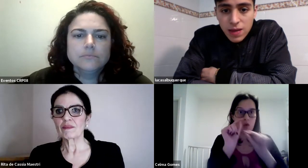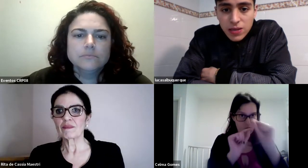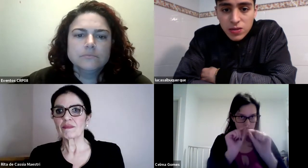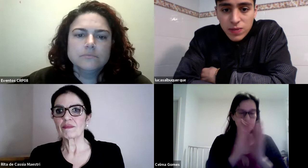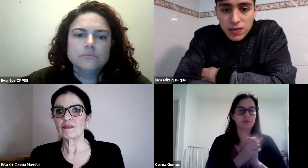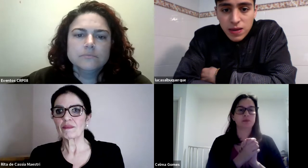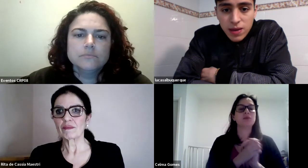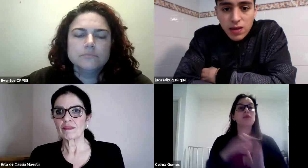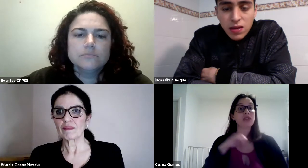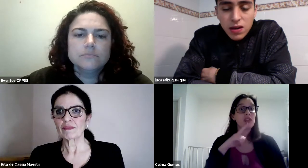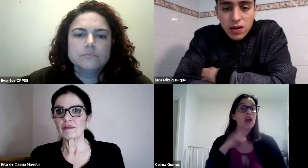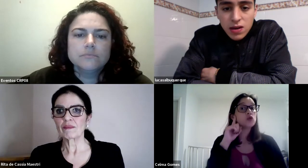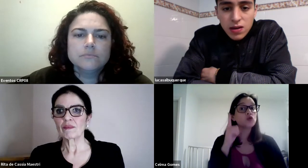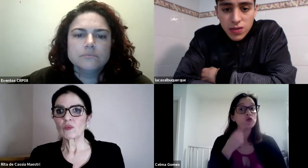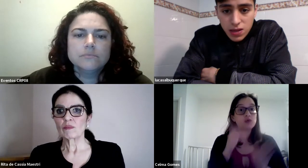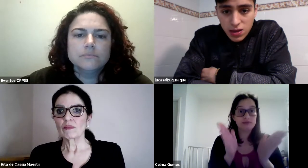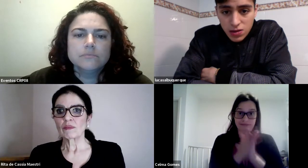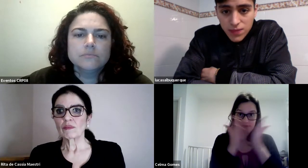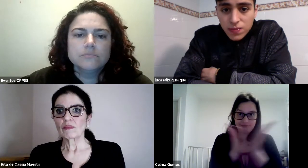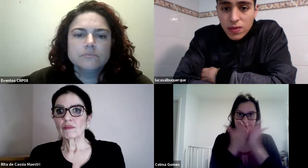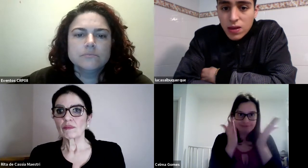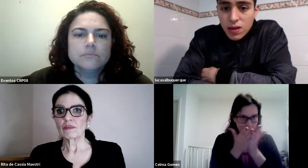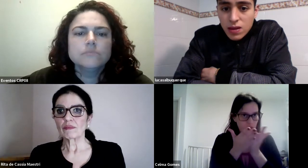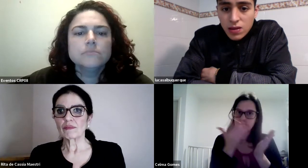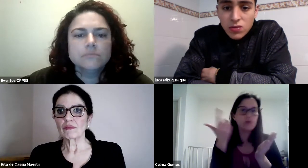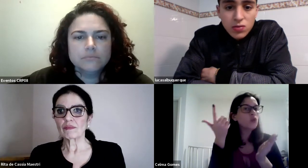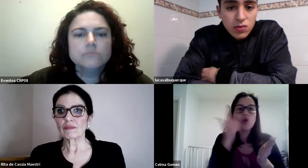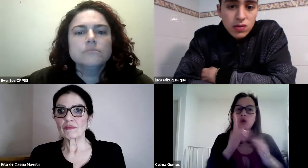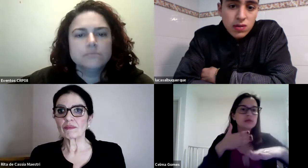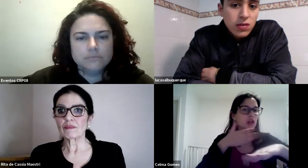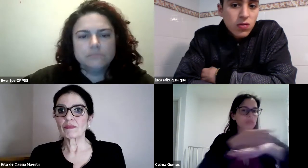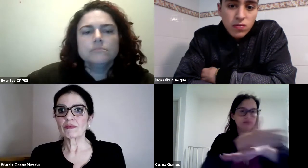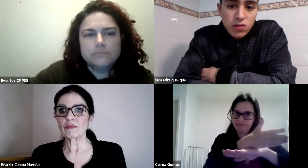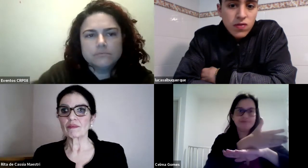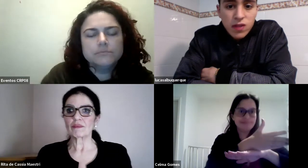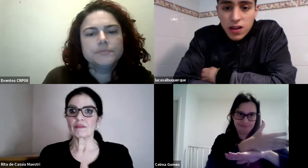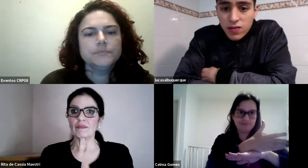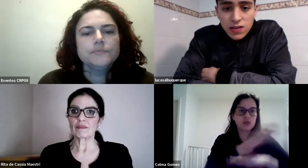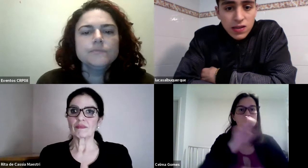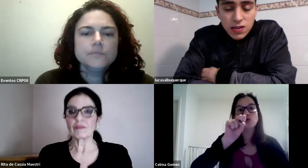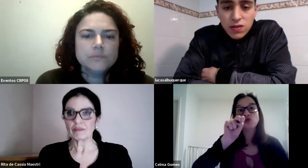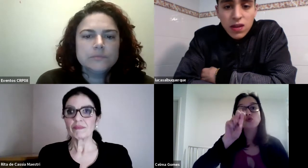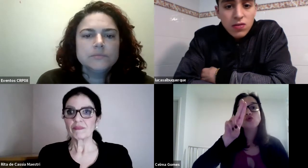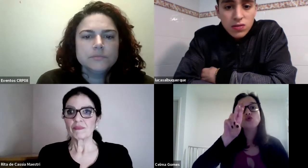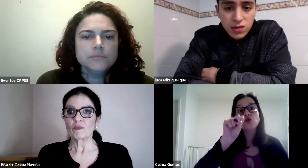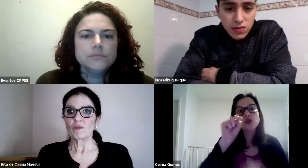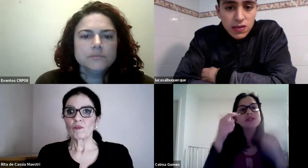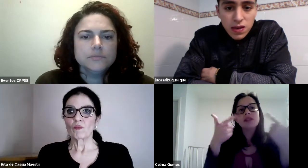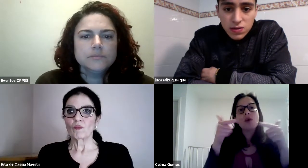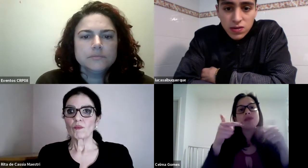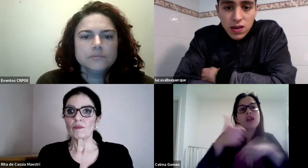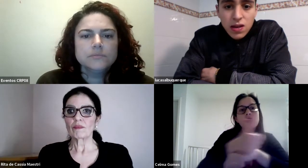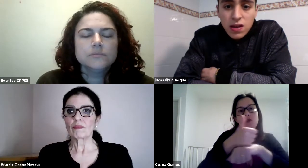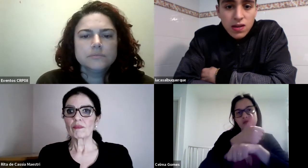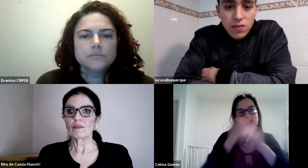Mas é preciso pensar bem no seguinte. Tem surdos com dificuldades financeiras que não têm condições ao